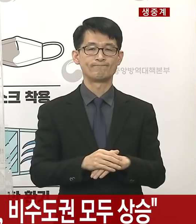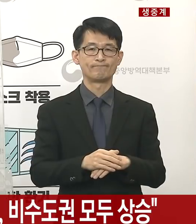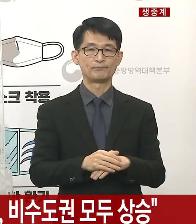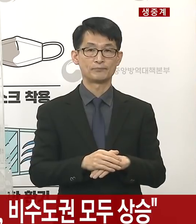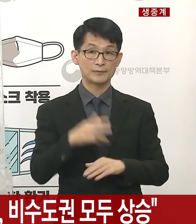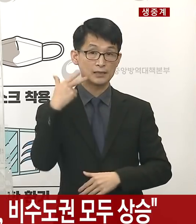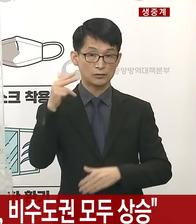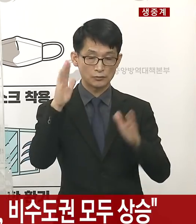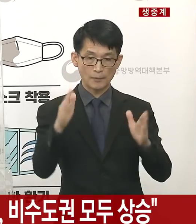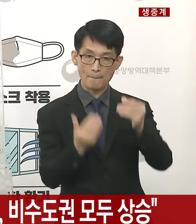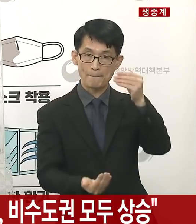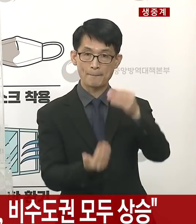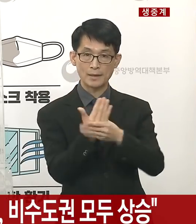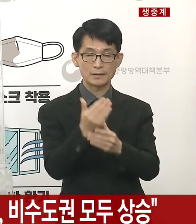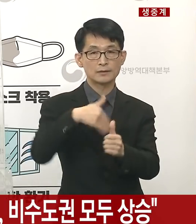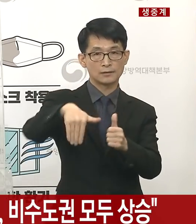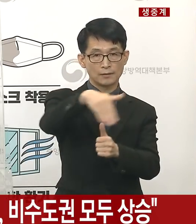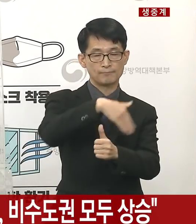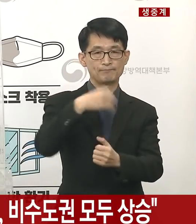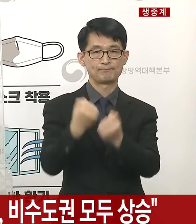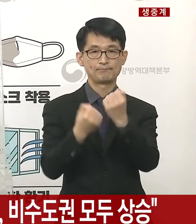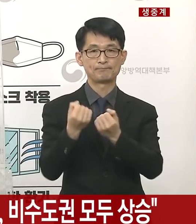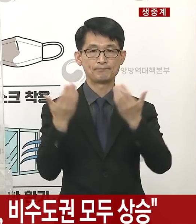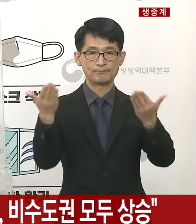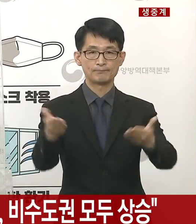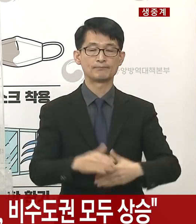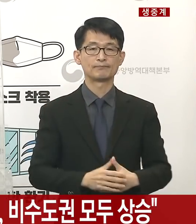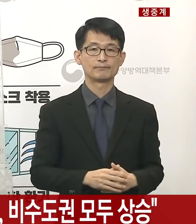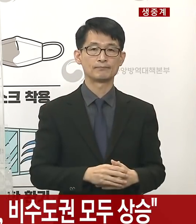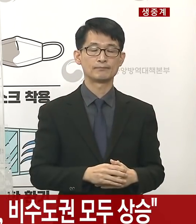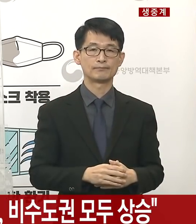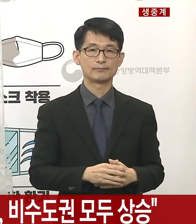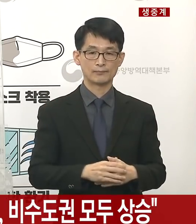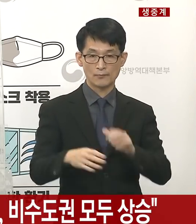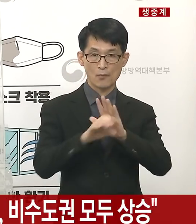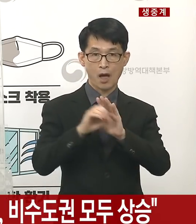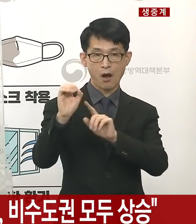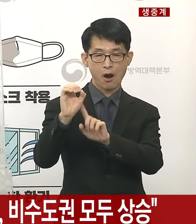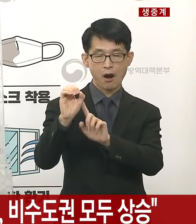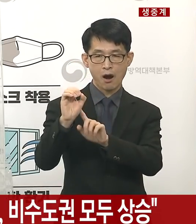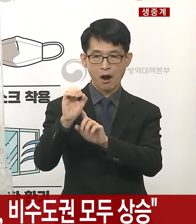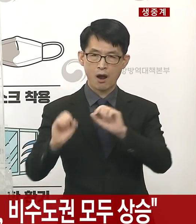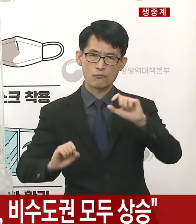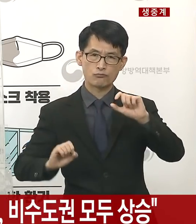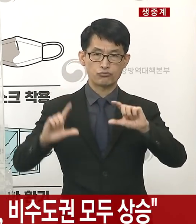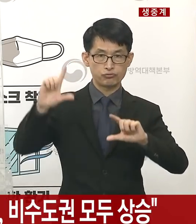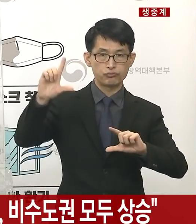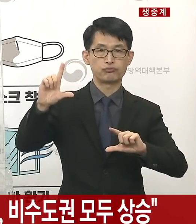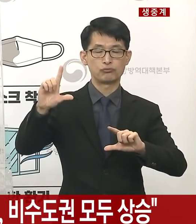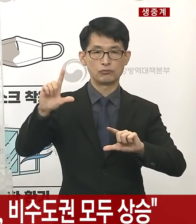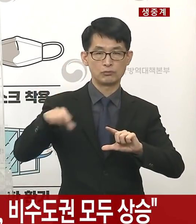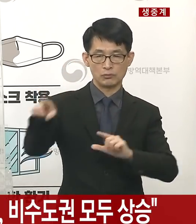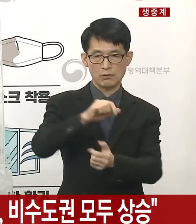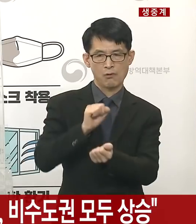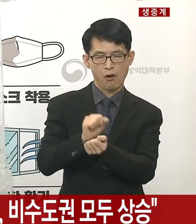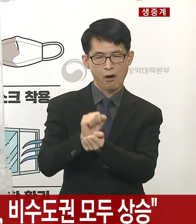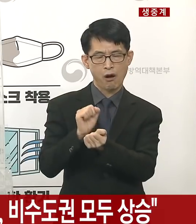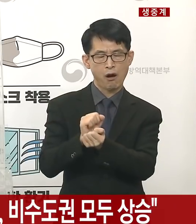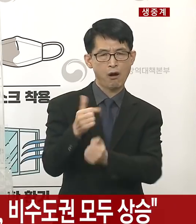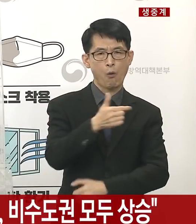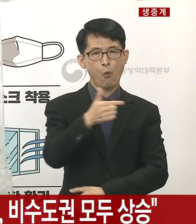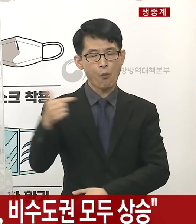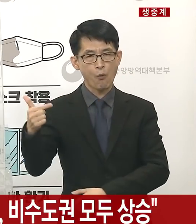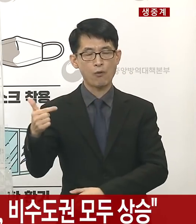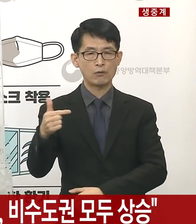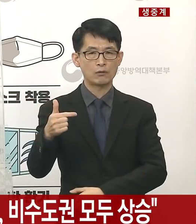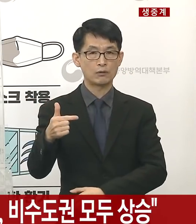다음은 주간 발생 현황에 대해서 말씀드리겠습니다. 오미크론 변이가 우세종화되면서 유행이 본격화된